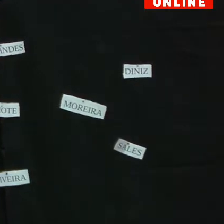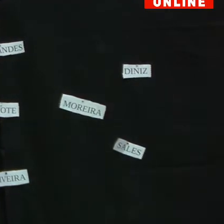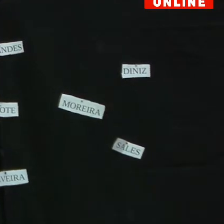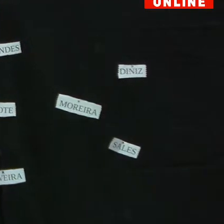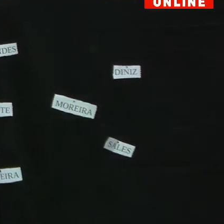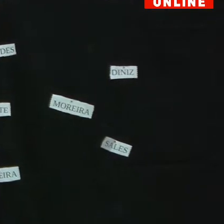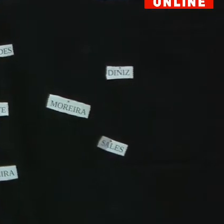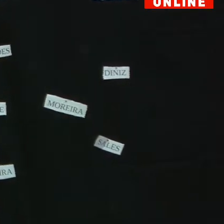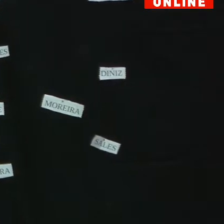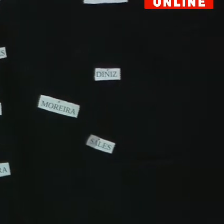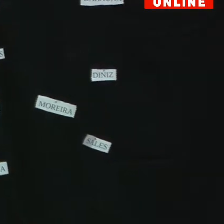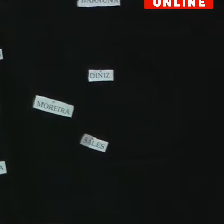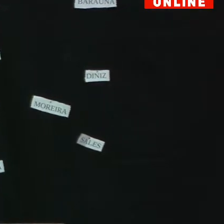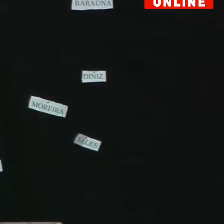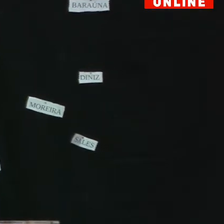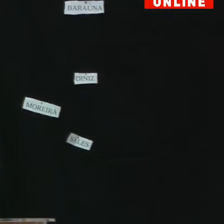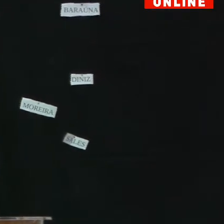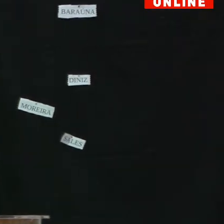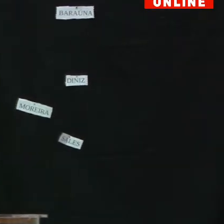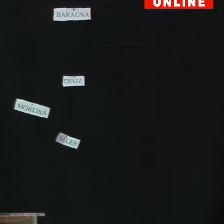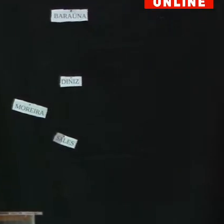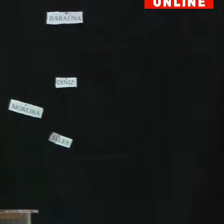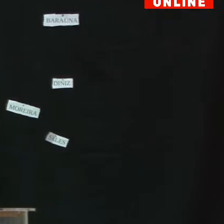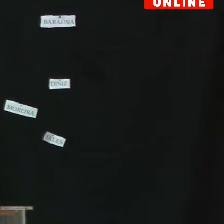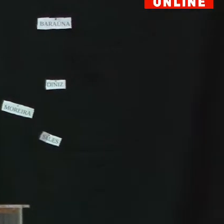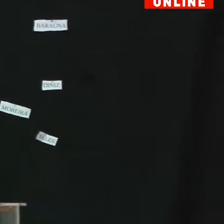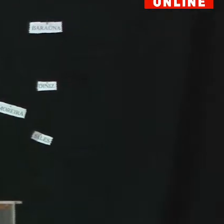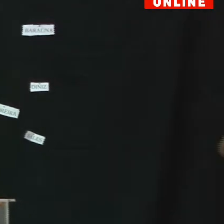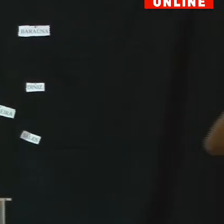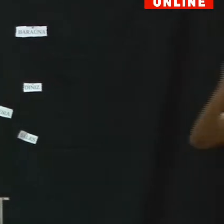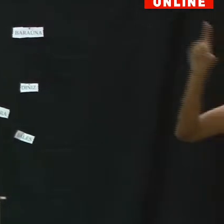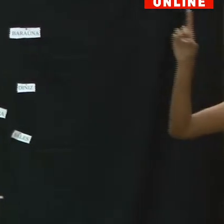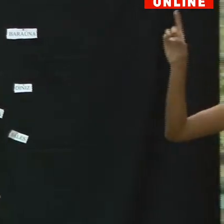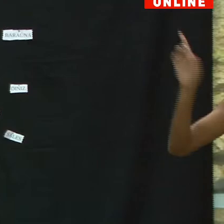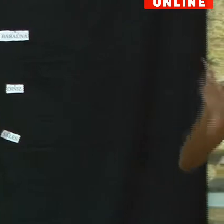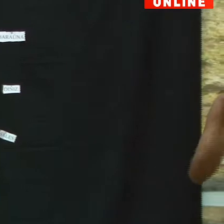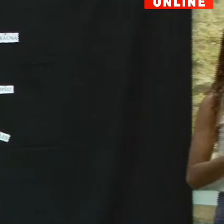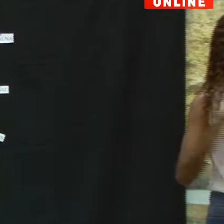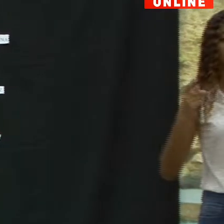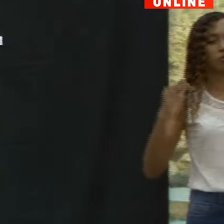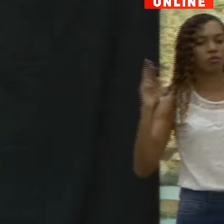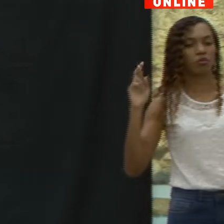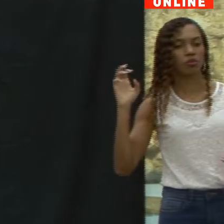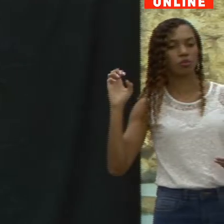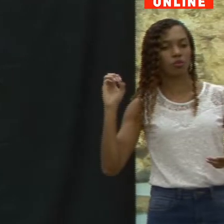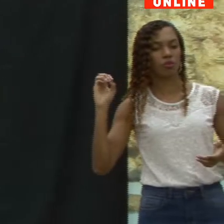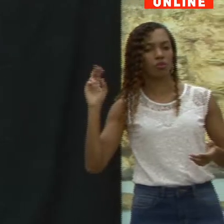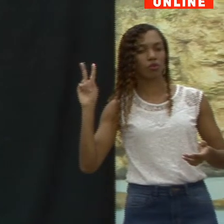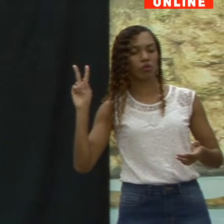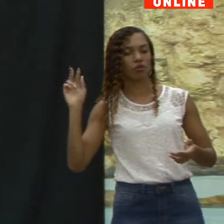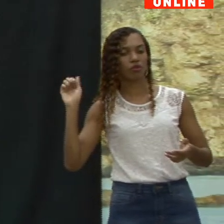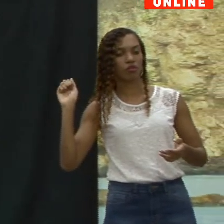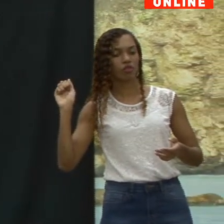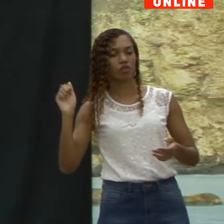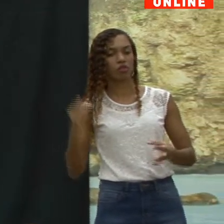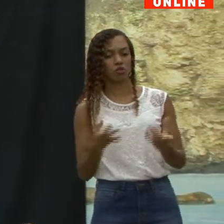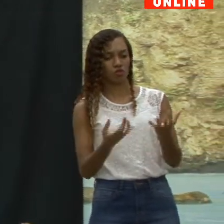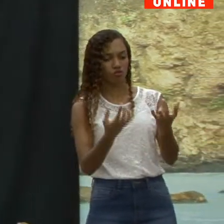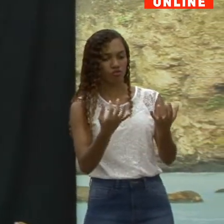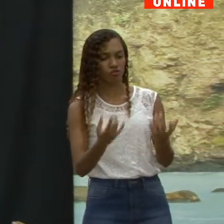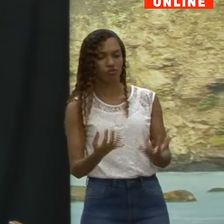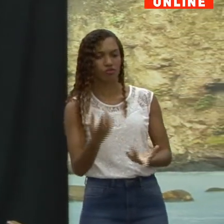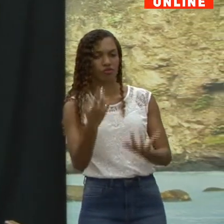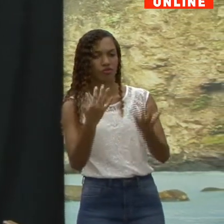E Deus, ele nos prova no fogo. Quanto mais fogo, maior será a pureza